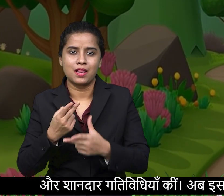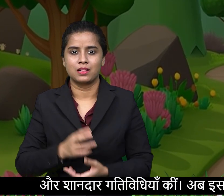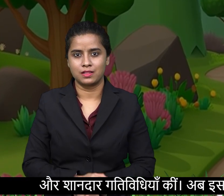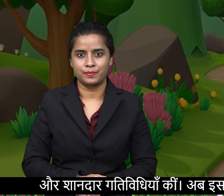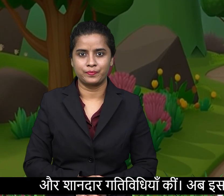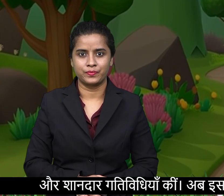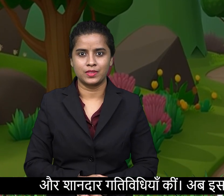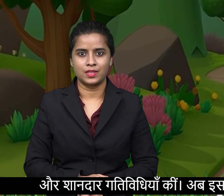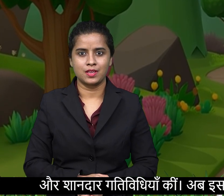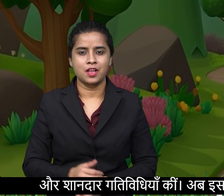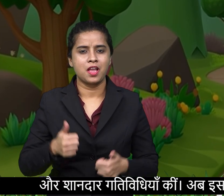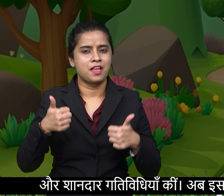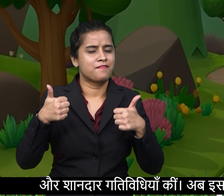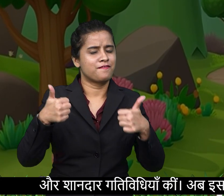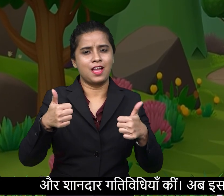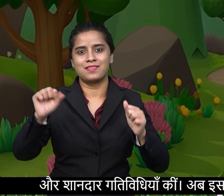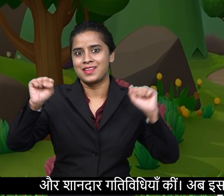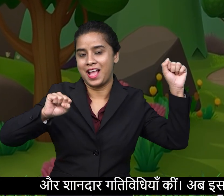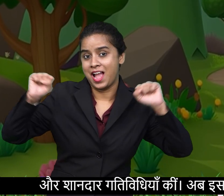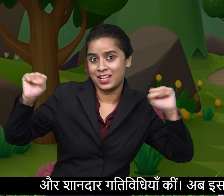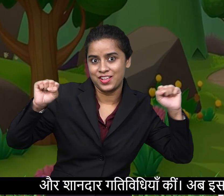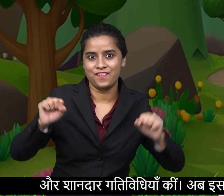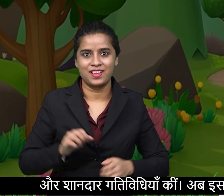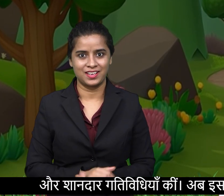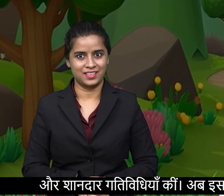में आइए जानवरों के बारे में बात करते हैं।